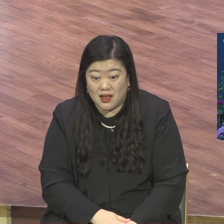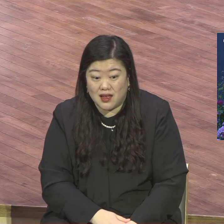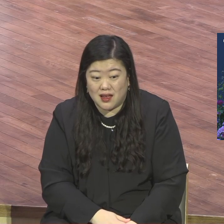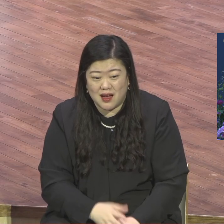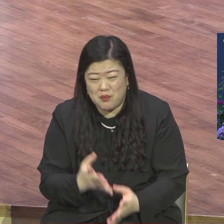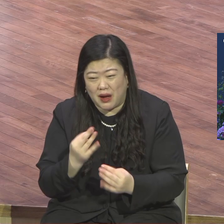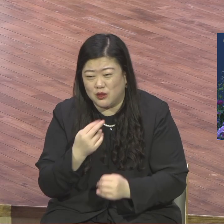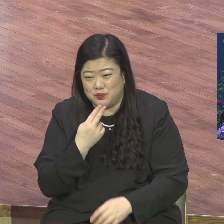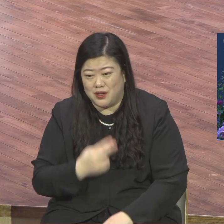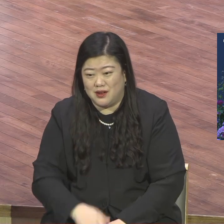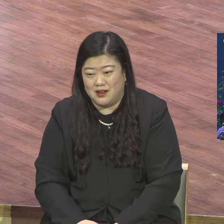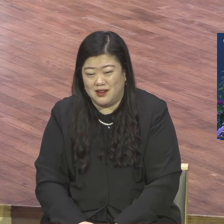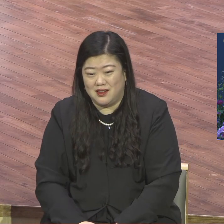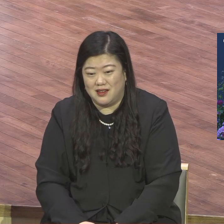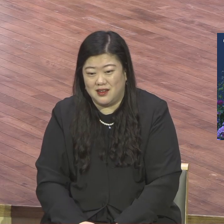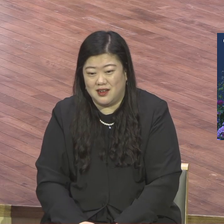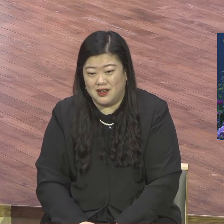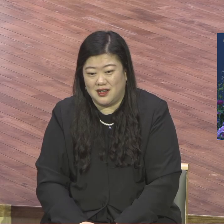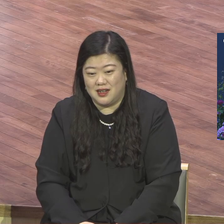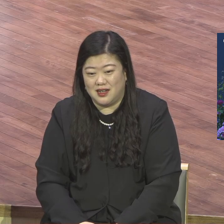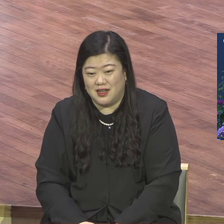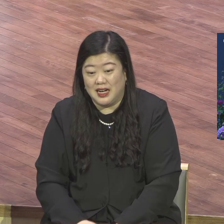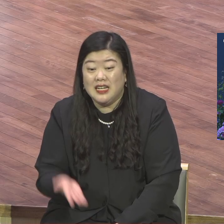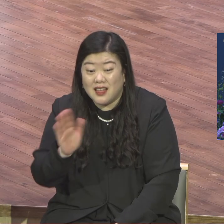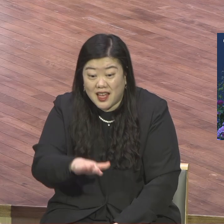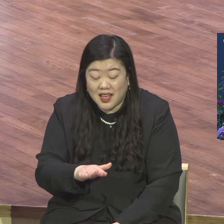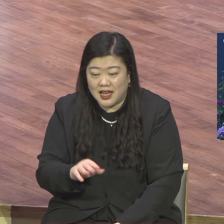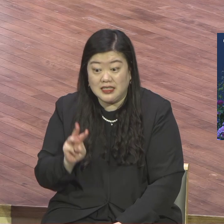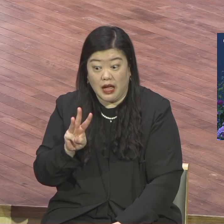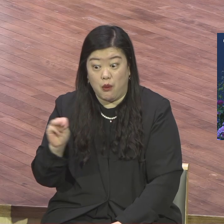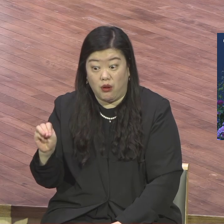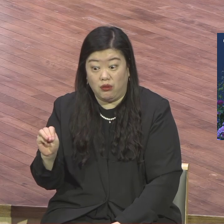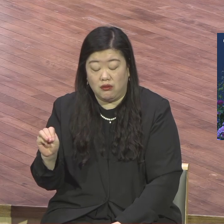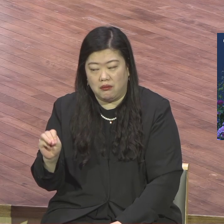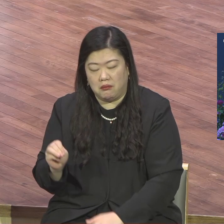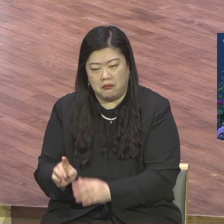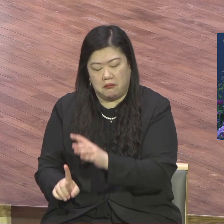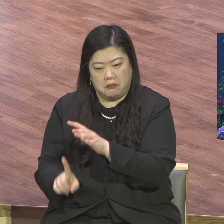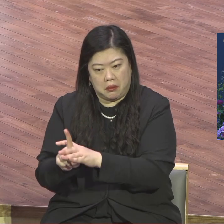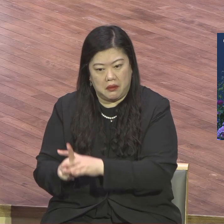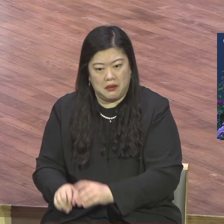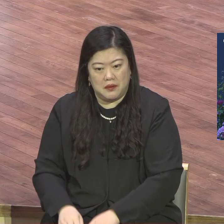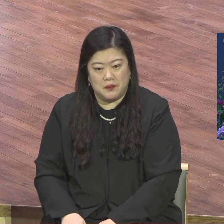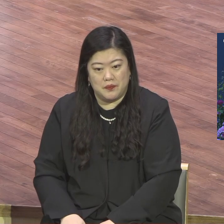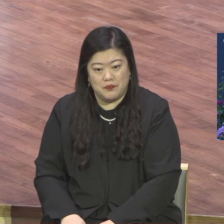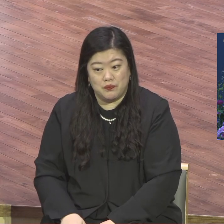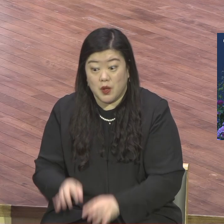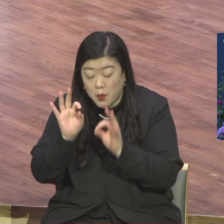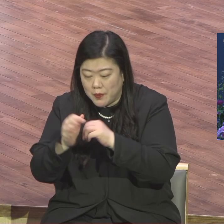왜냐, 우리 교회 장로님 부인들 전도사들이 많아요. 같이 열정으로.